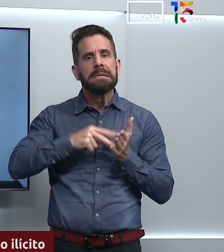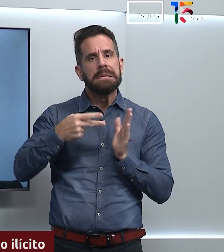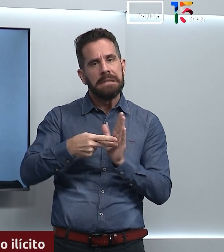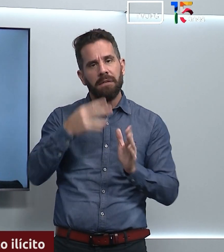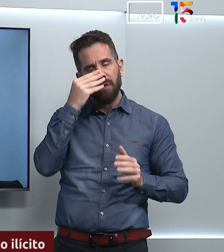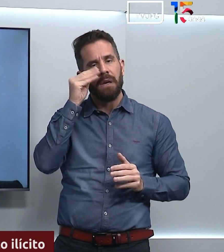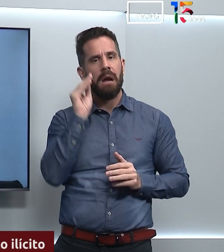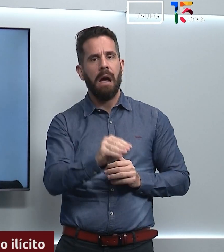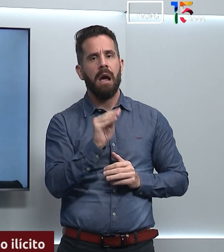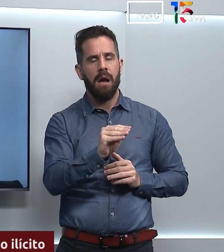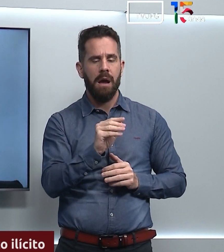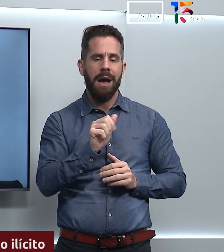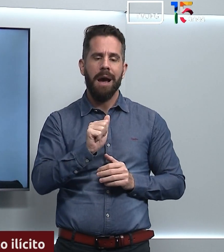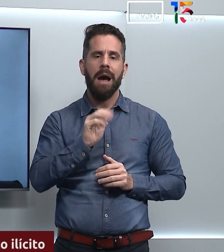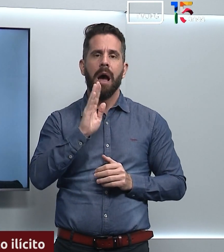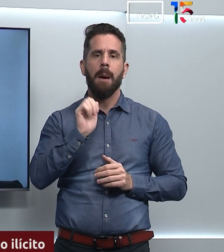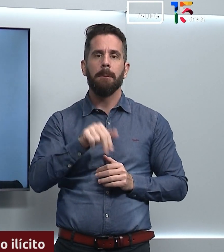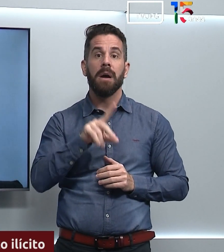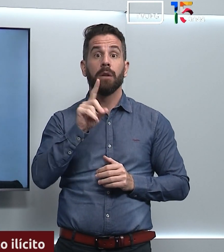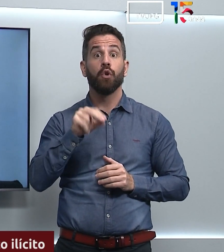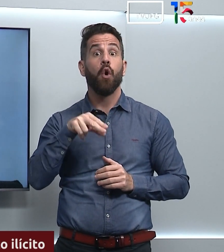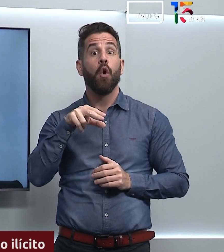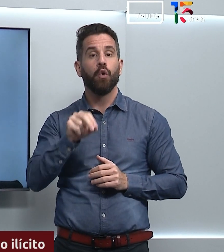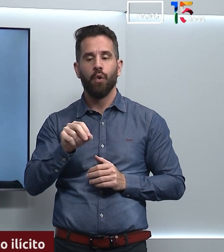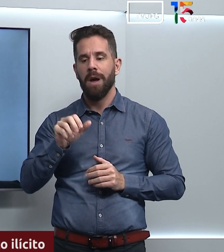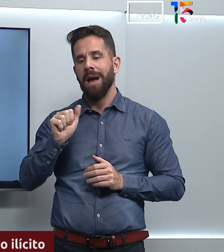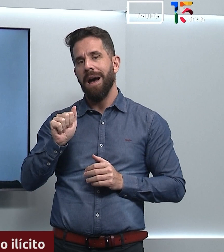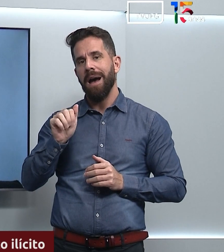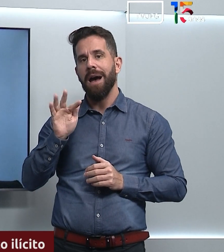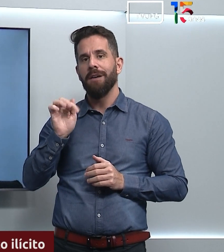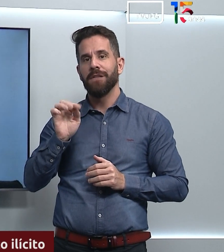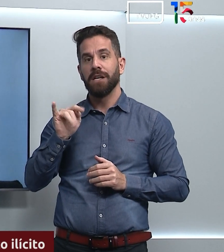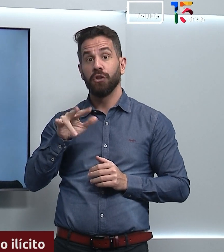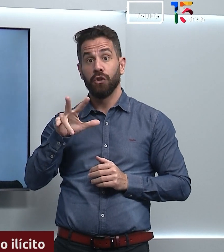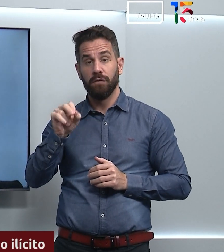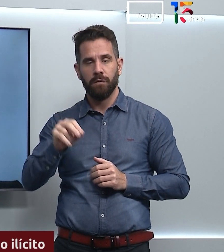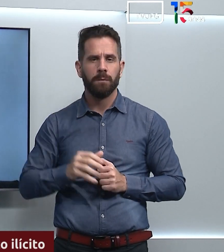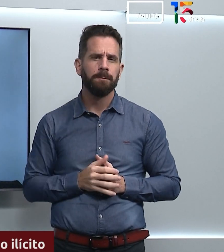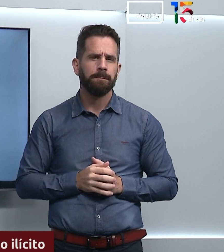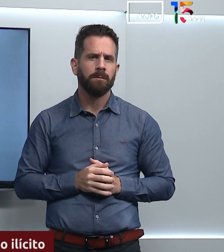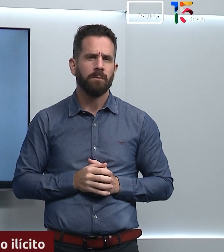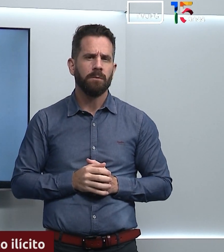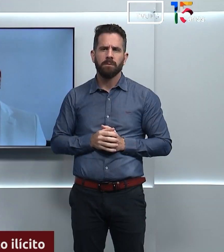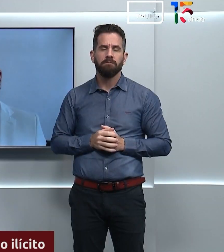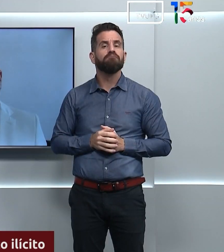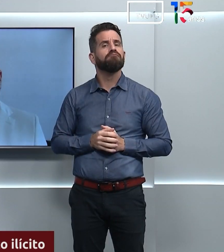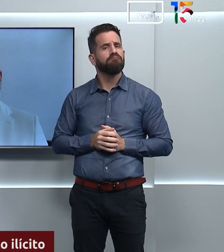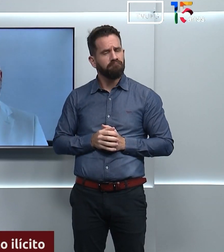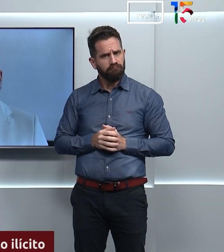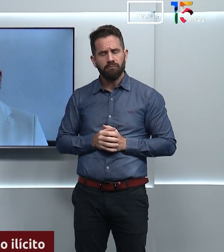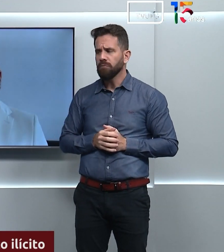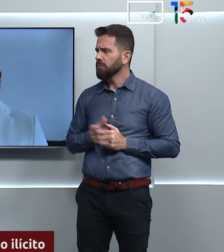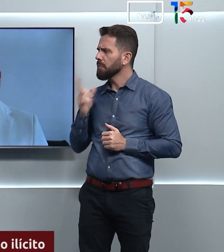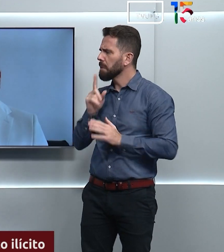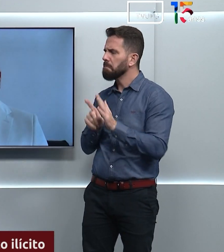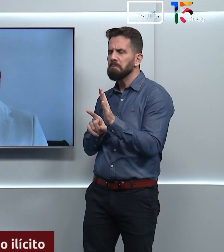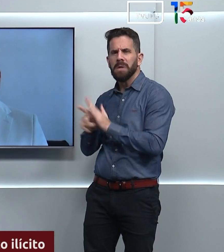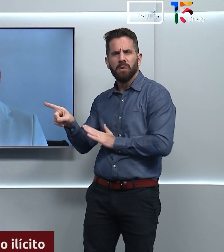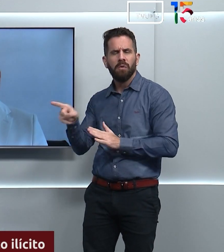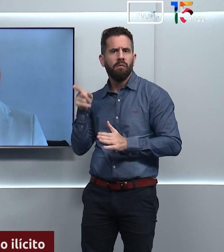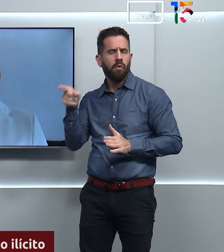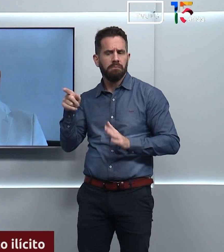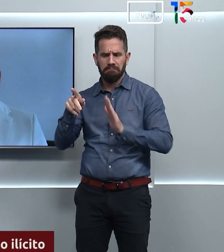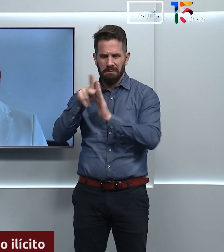afetivo. Bom, e o que o senhor avalia desse projeto de lei? É importante, de